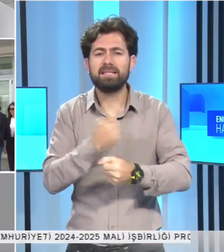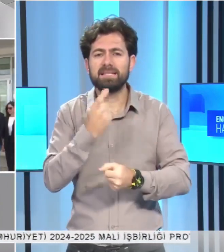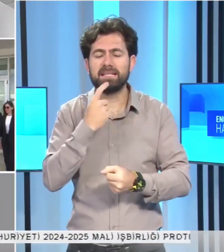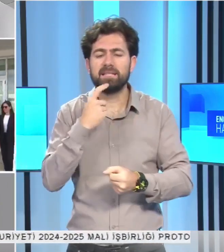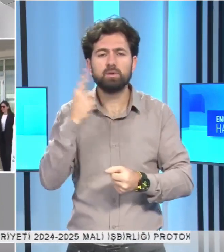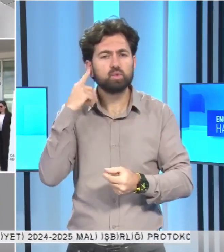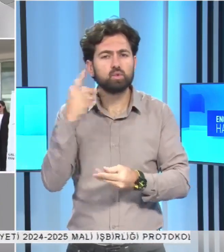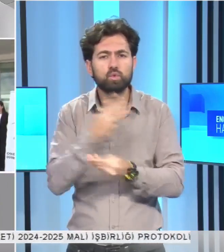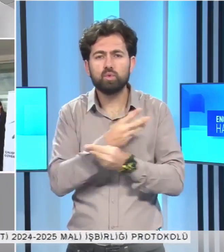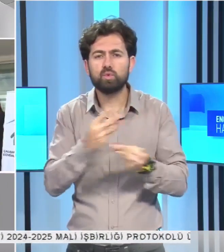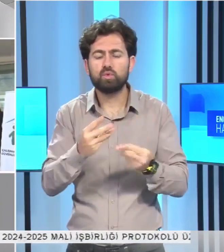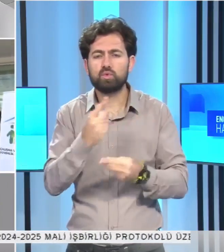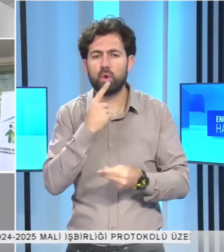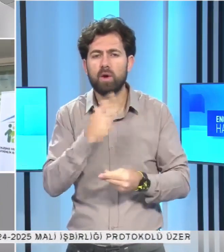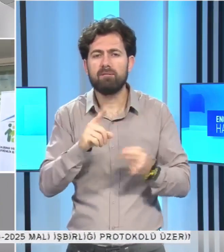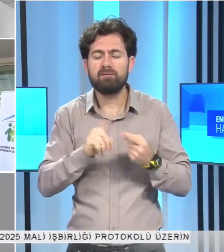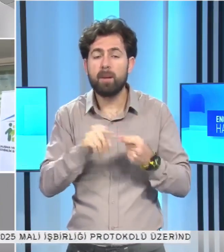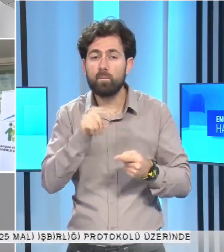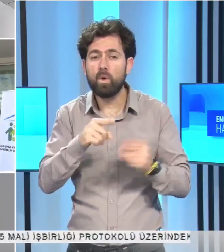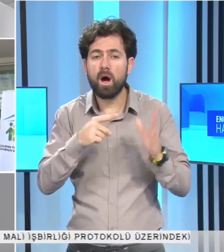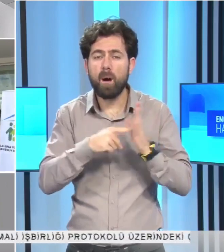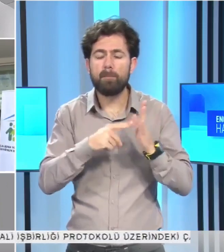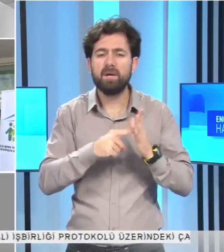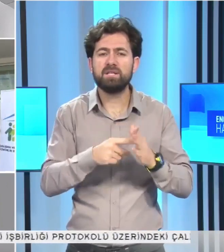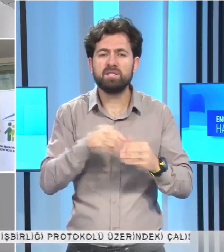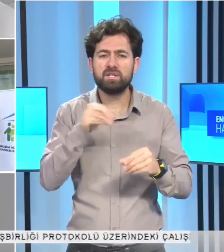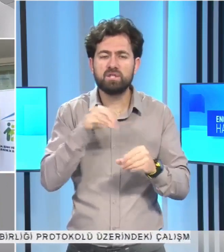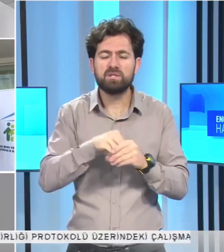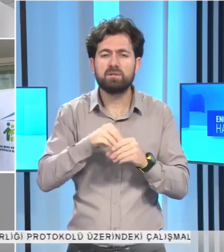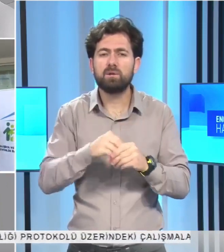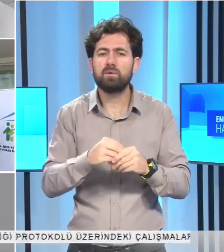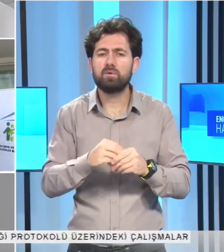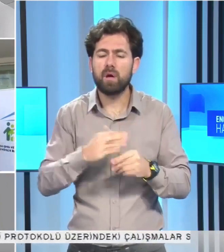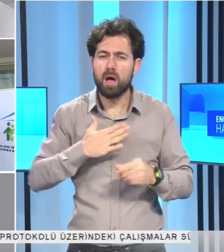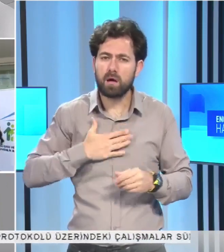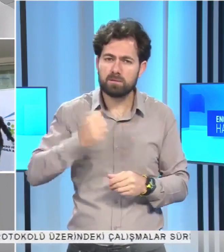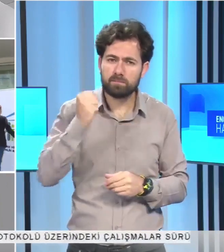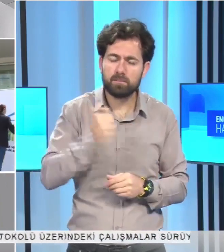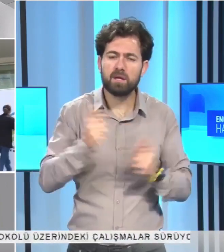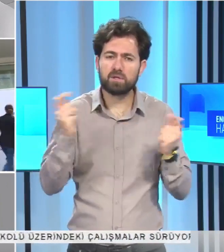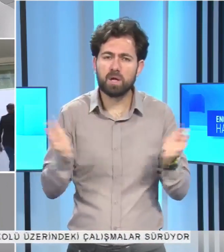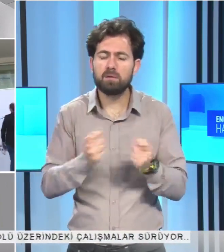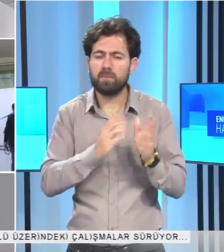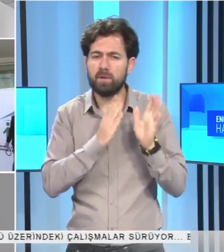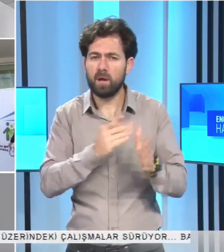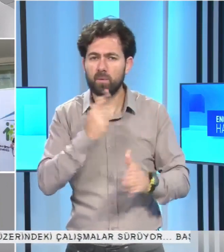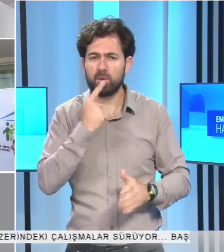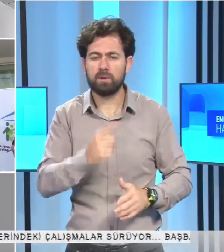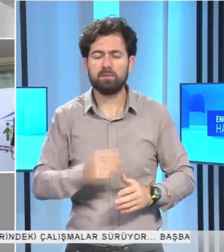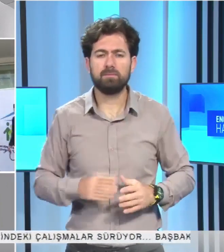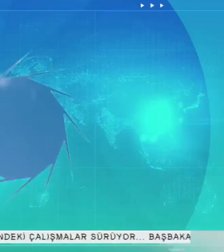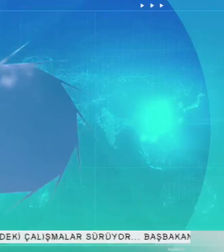ilan edildiğini belirtti ve bu amaç doğrultusunda tüm gayretimizle çalışıyoruz dedi.